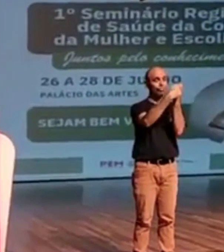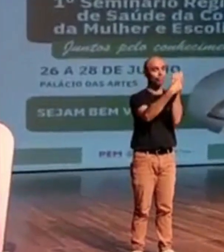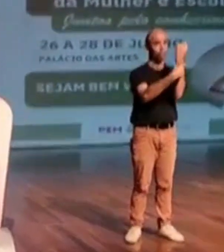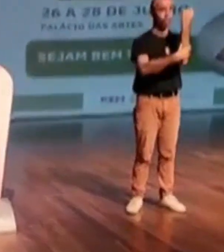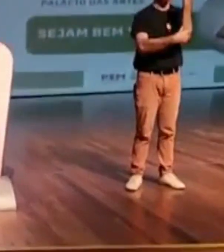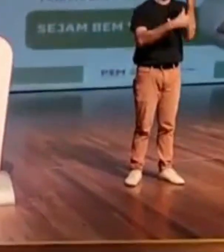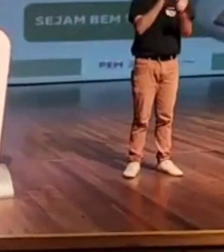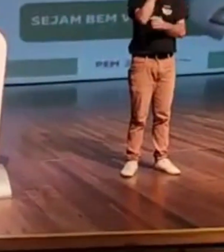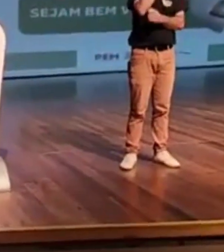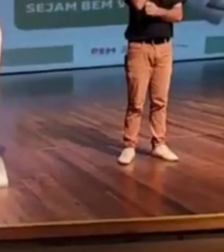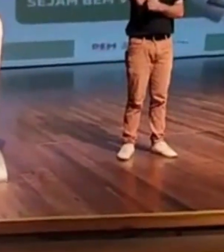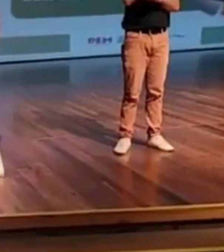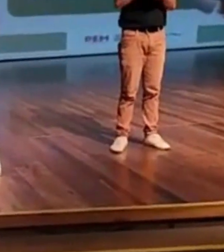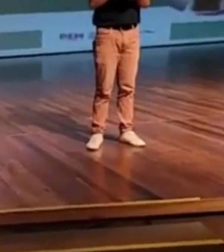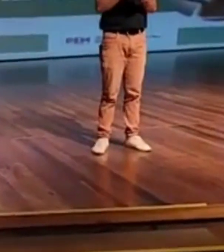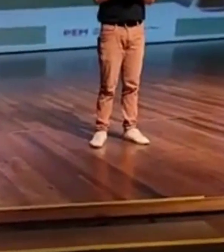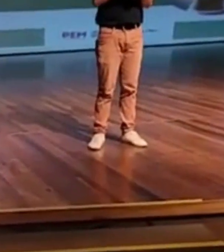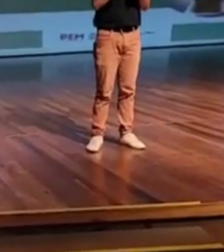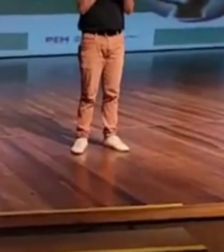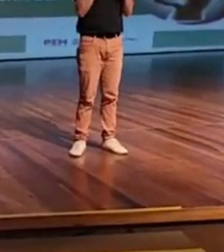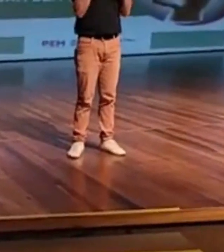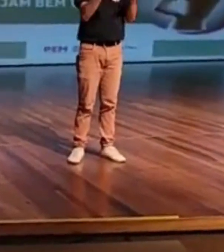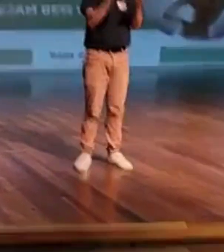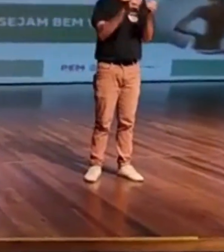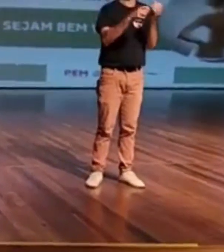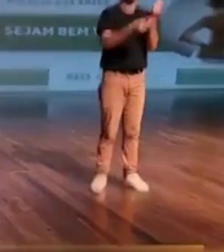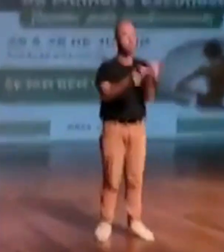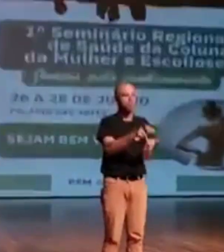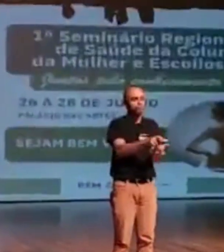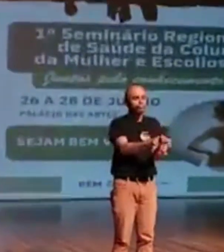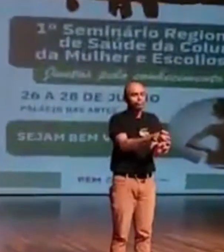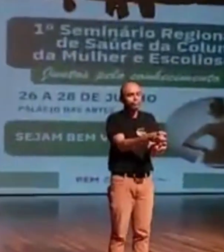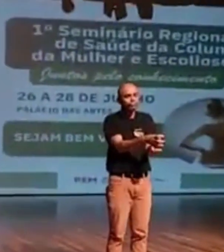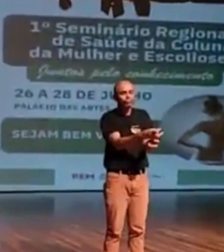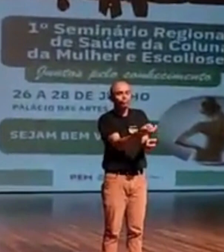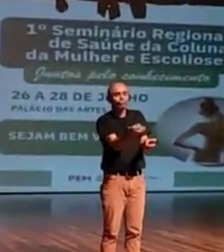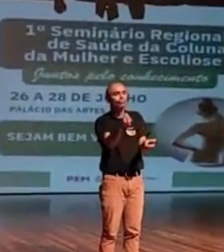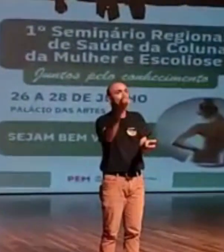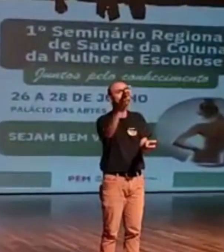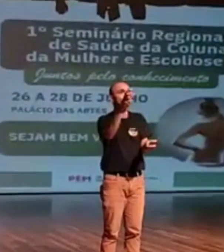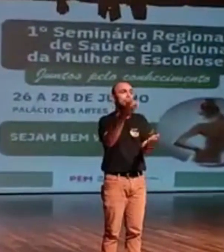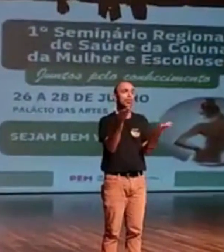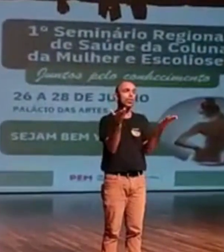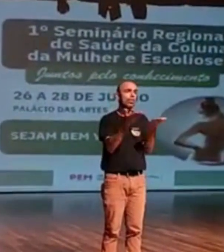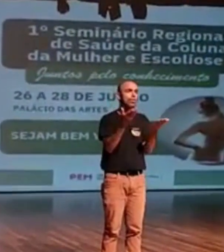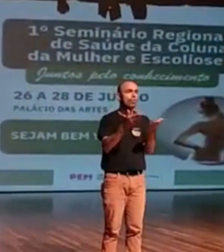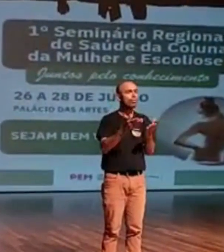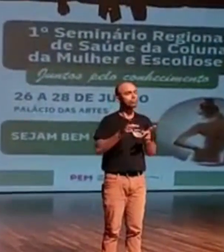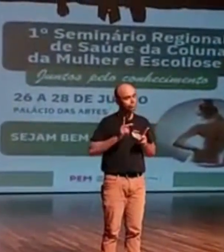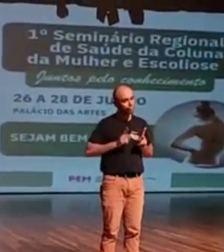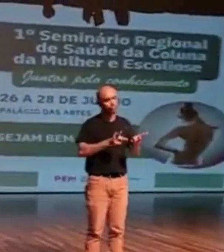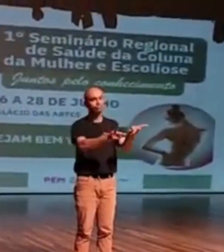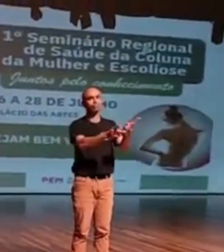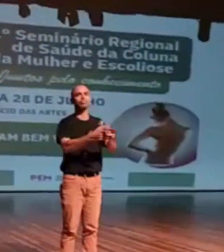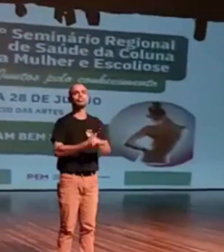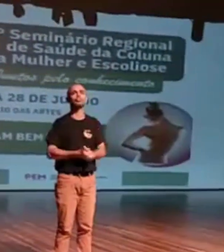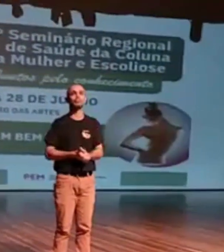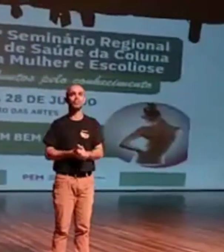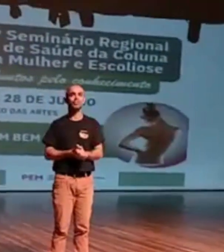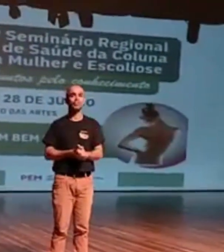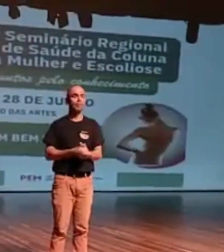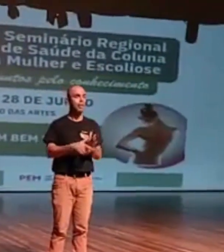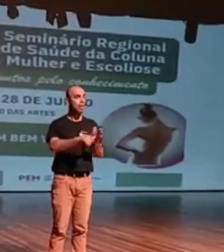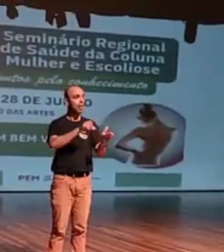em particular a questão da escoliose, e tenham a certeza que hoje não será diferente disso. Antes de